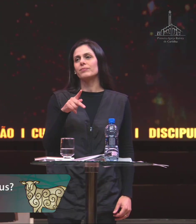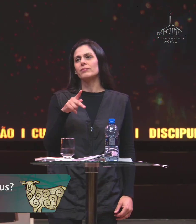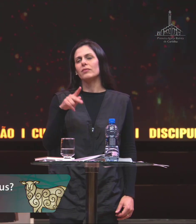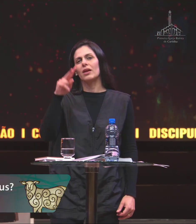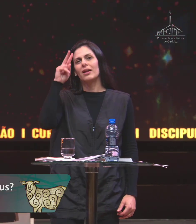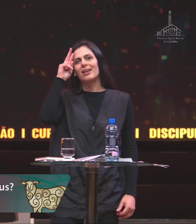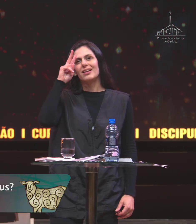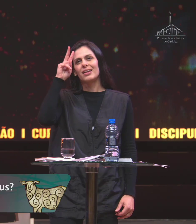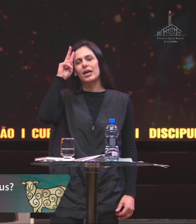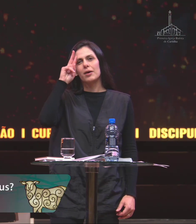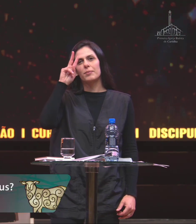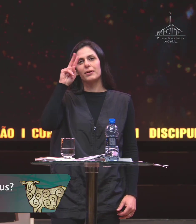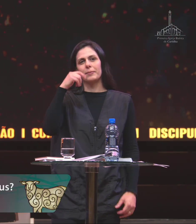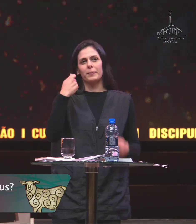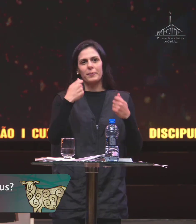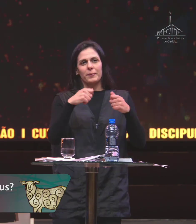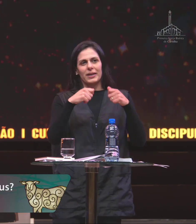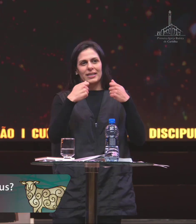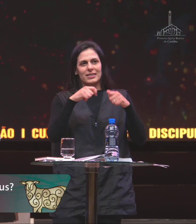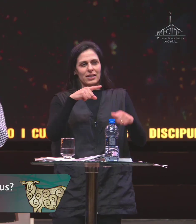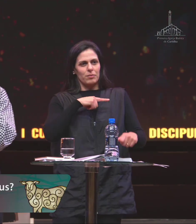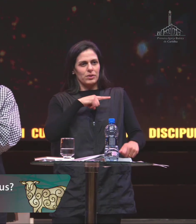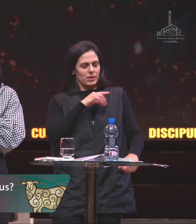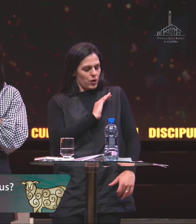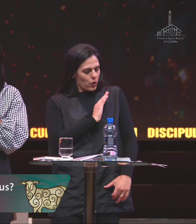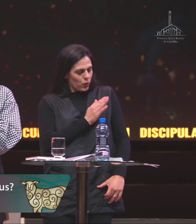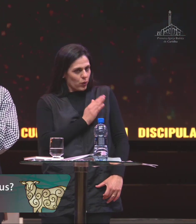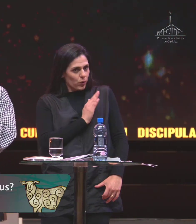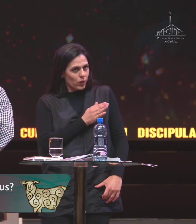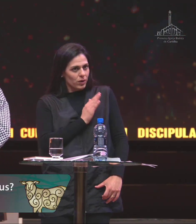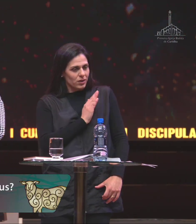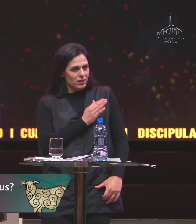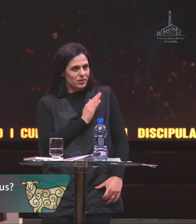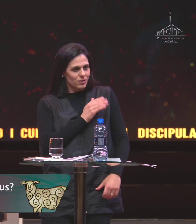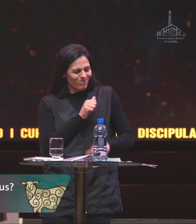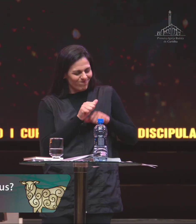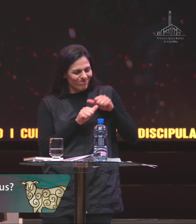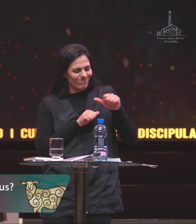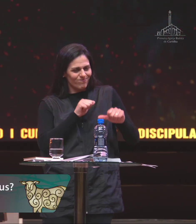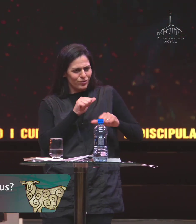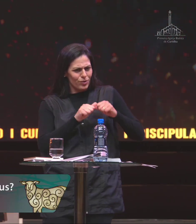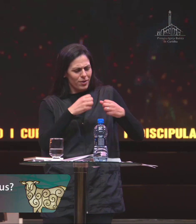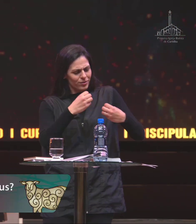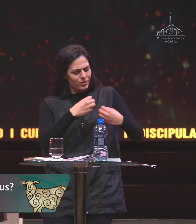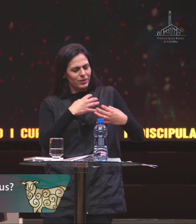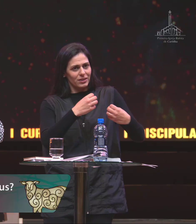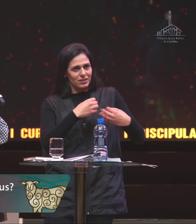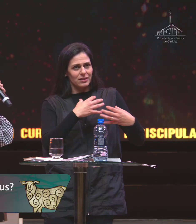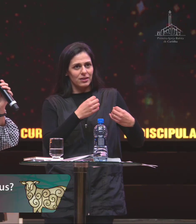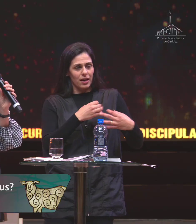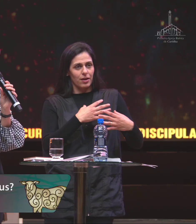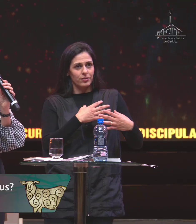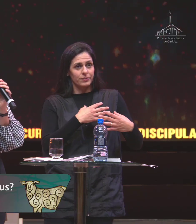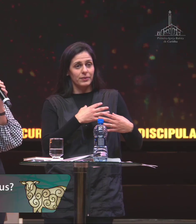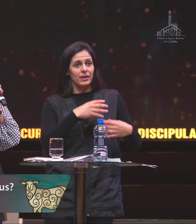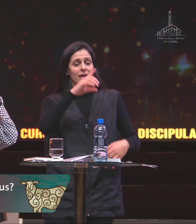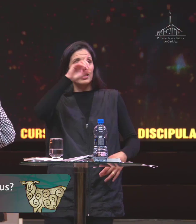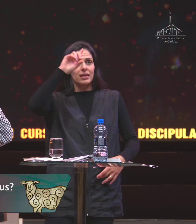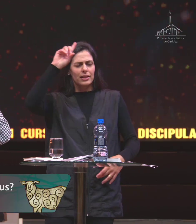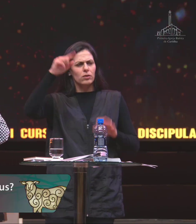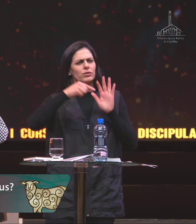responder, Deus, eu fui uma pessoa boa, eu fui uma pessoa que ajudou o próximo, eu fui uma pessoa que não matei, não